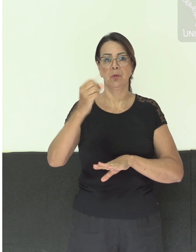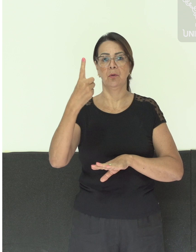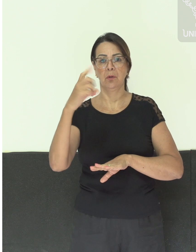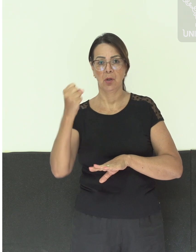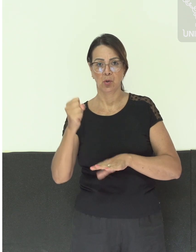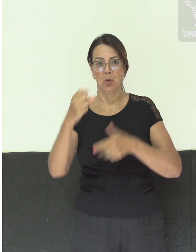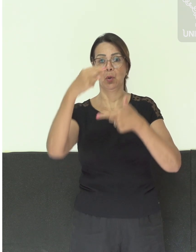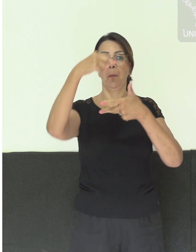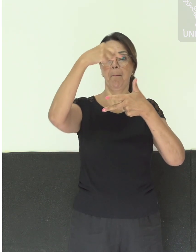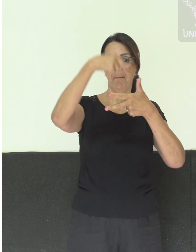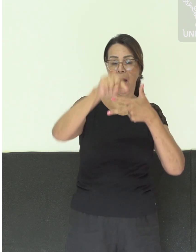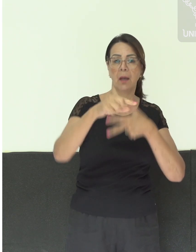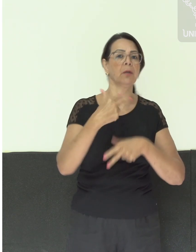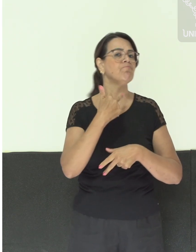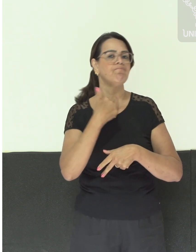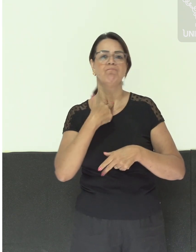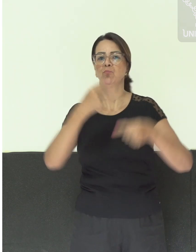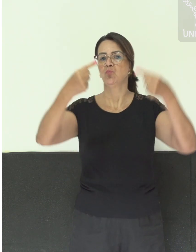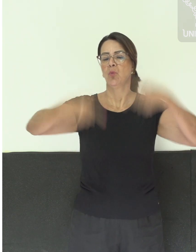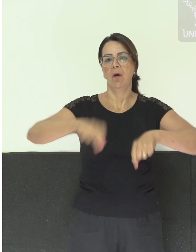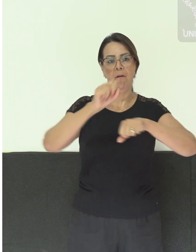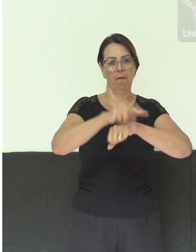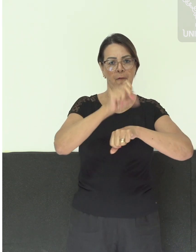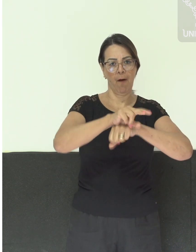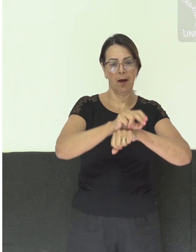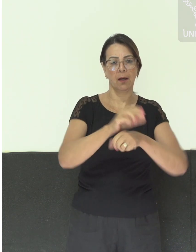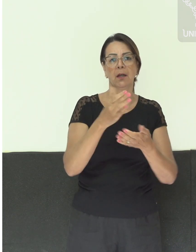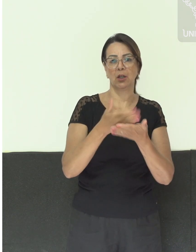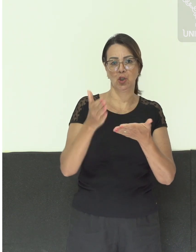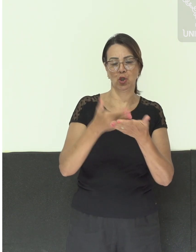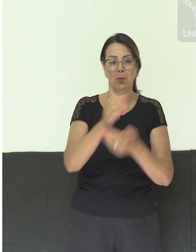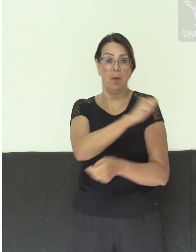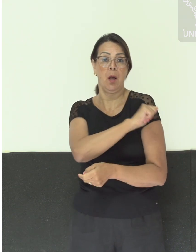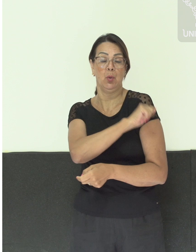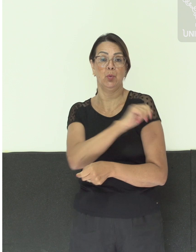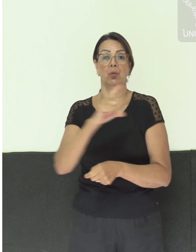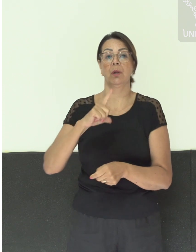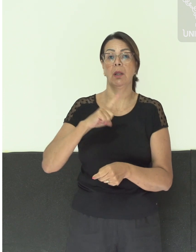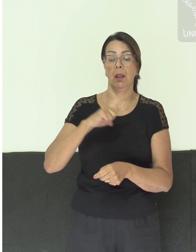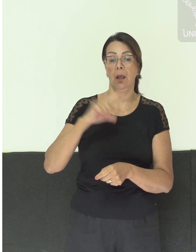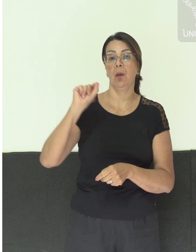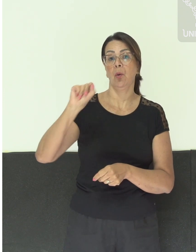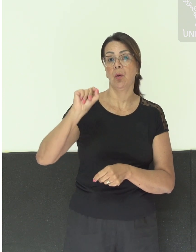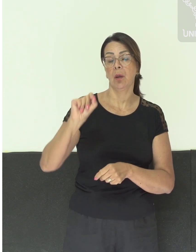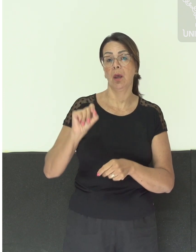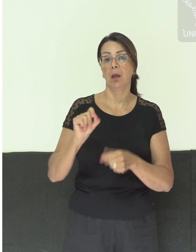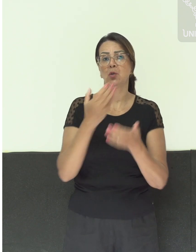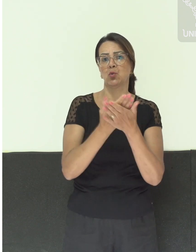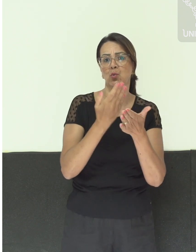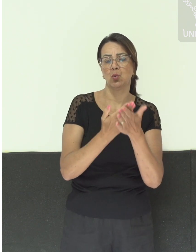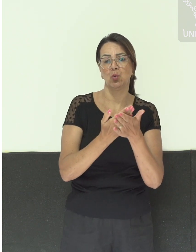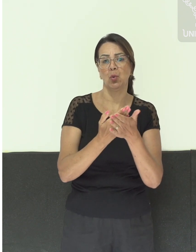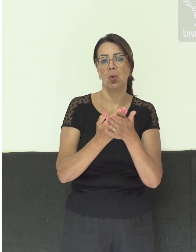018/2018-MEC, não poderão concorrer às vagas reservadas os estudantes que tenham, em algum momento, cursado em